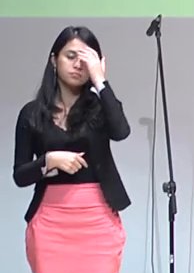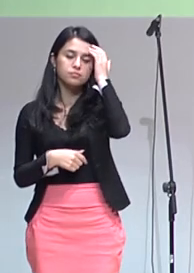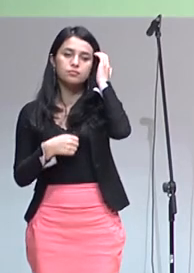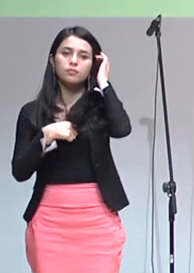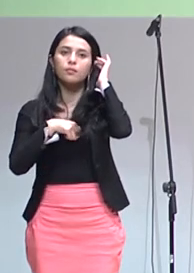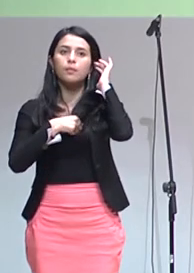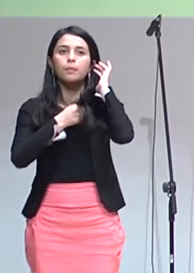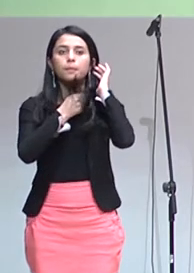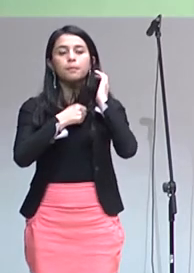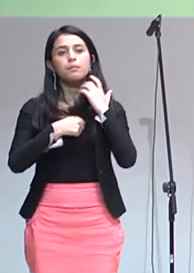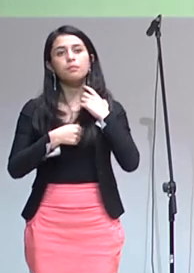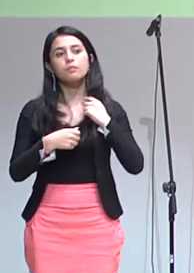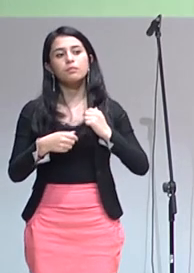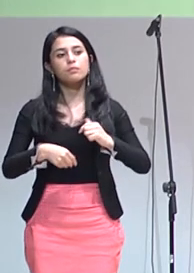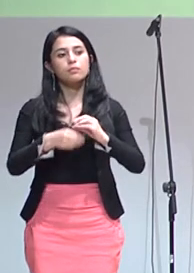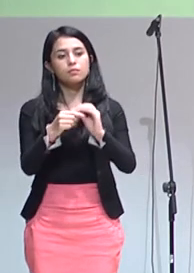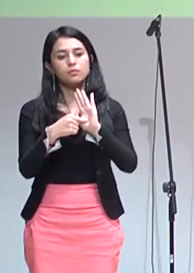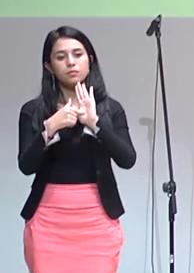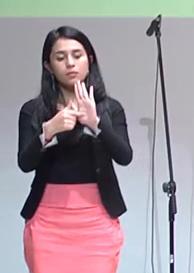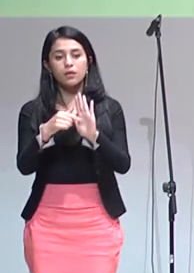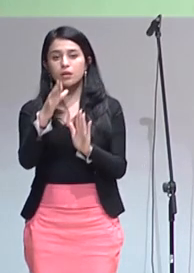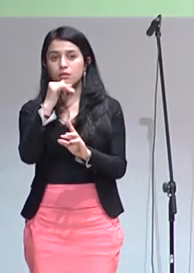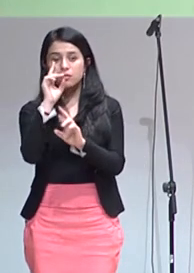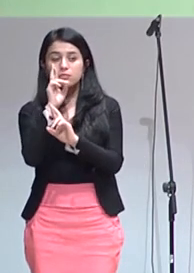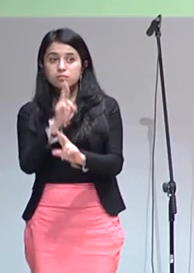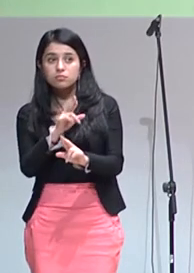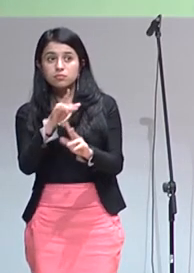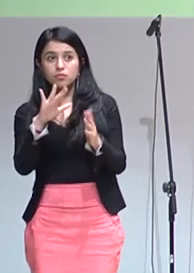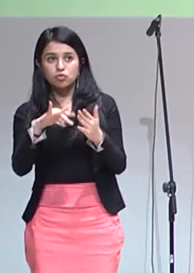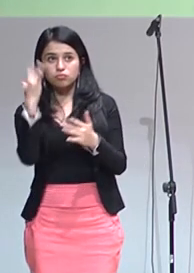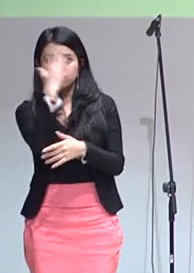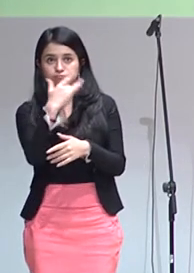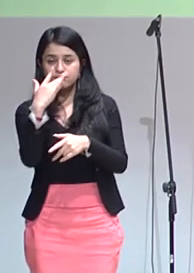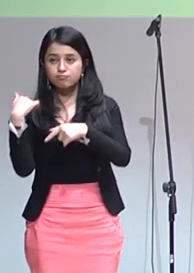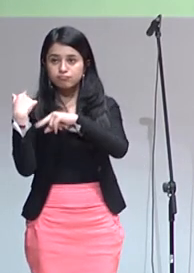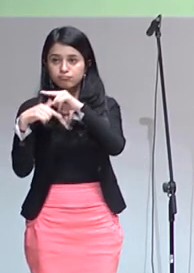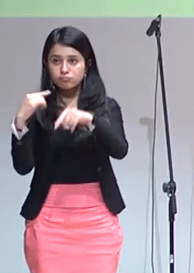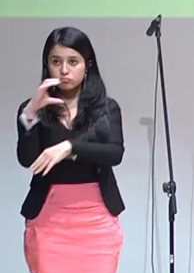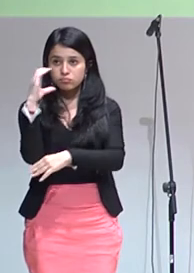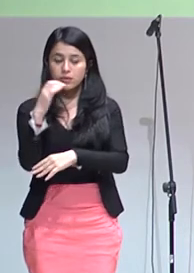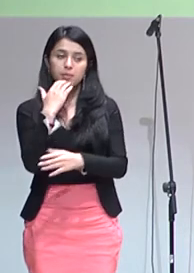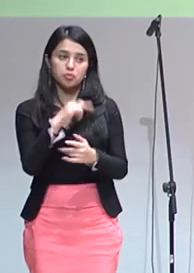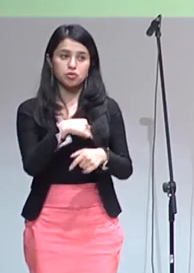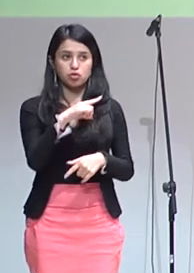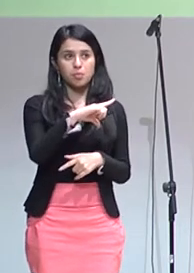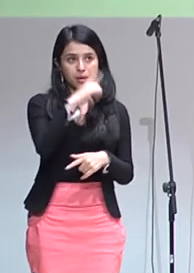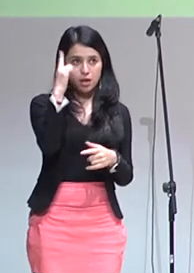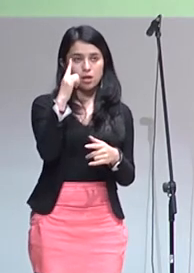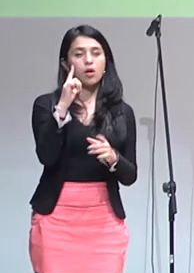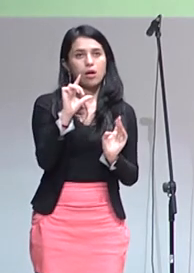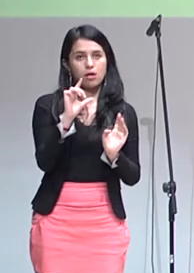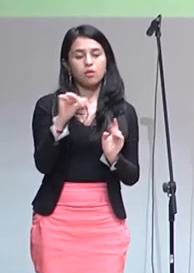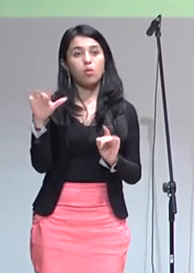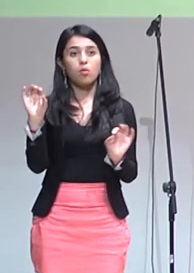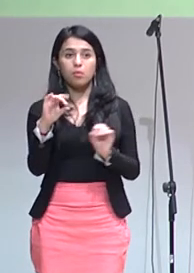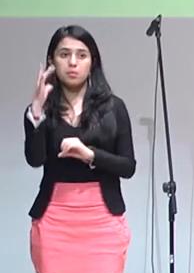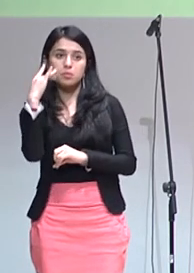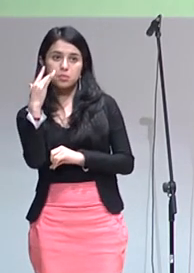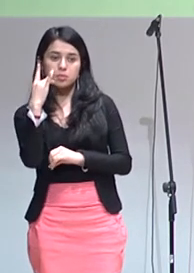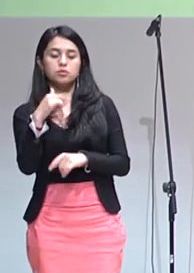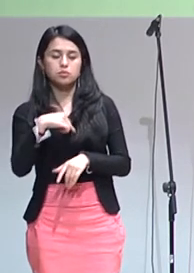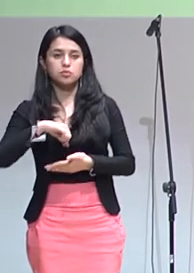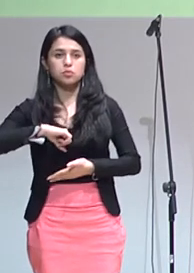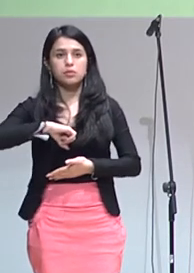el no reconocimiento como comunidad afrodescendiente, como tal. Es decir, de pronto si soy blanco, soy mestizo, entonces tengo